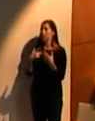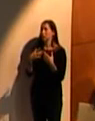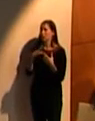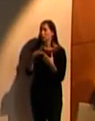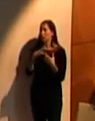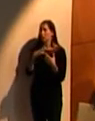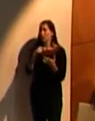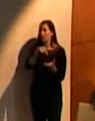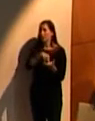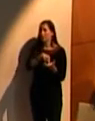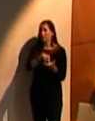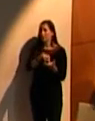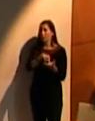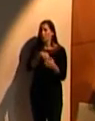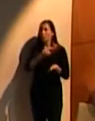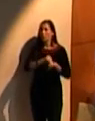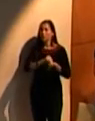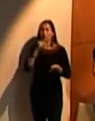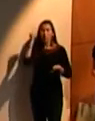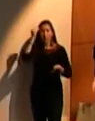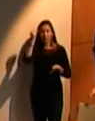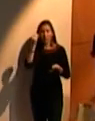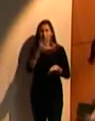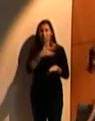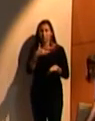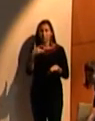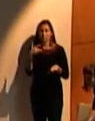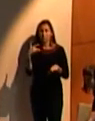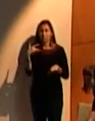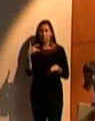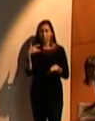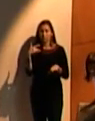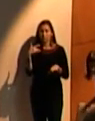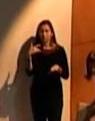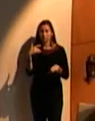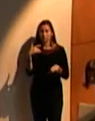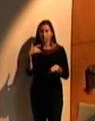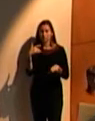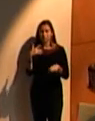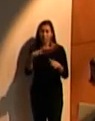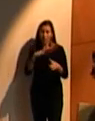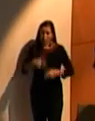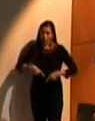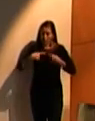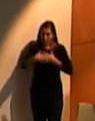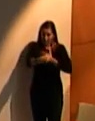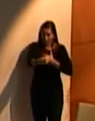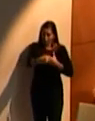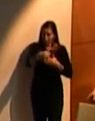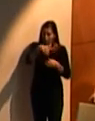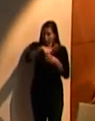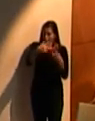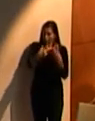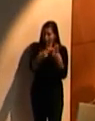santé mentale dans leurs espaces pour les ateliers, des ateliers en extérieur, donc dans la ville.